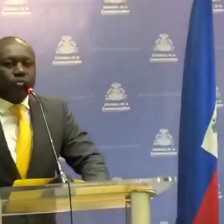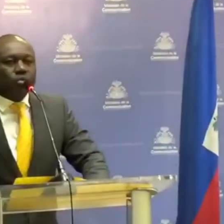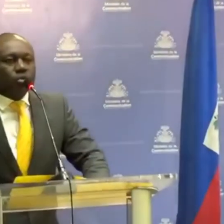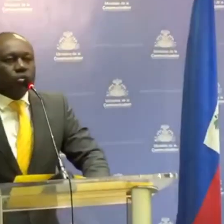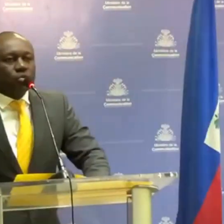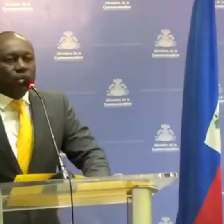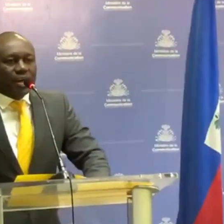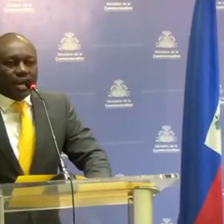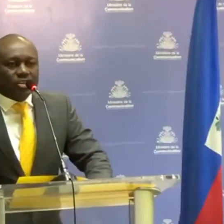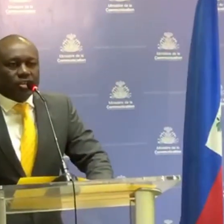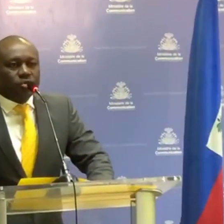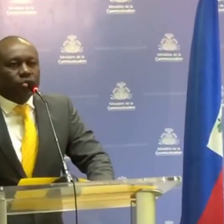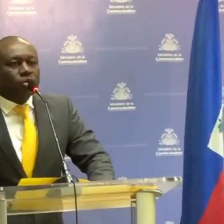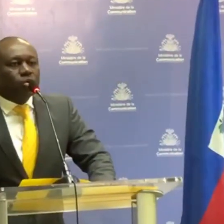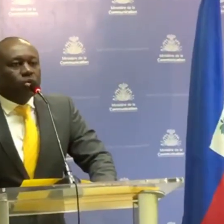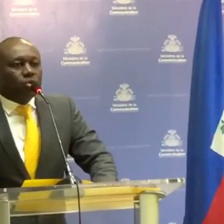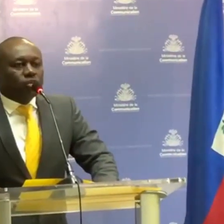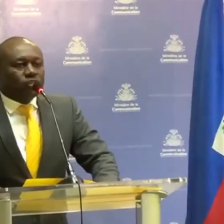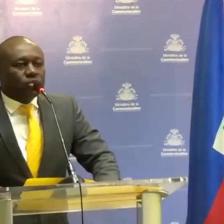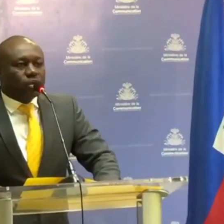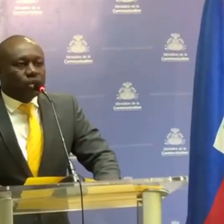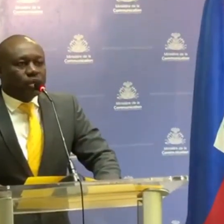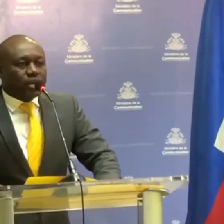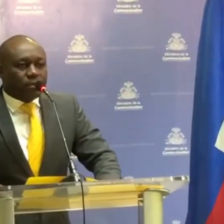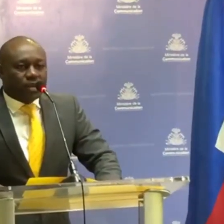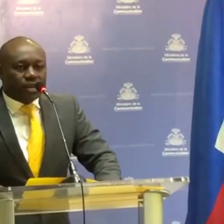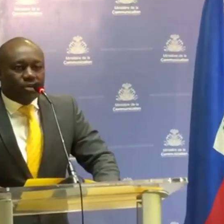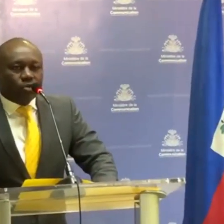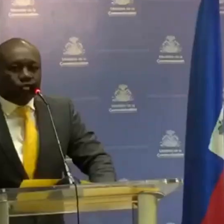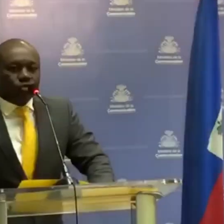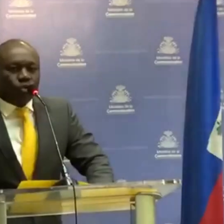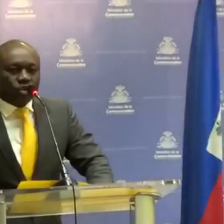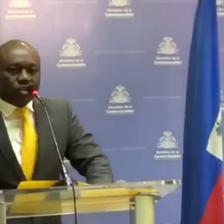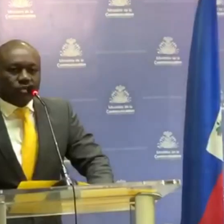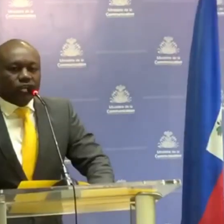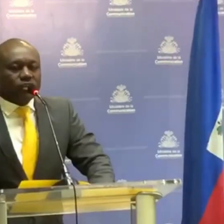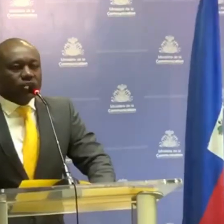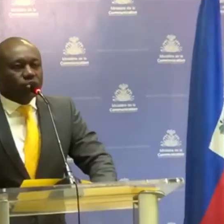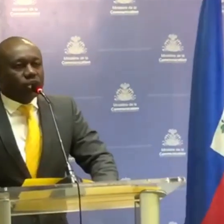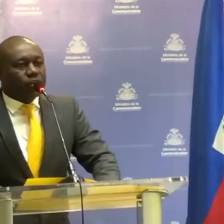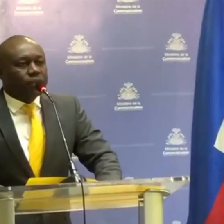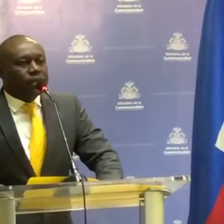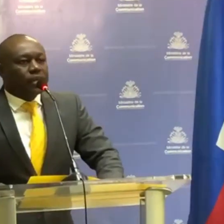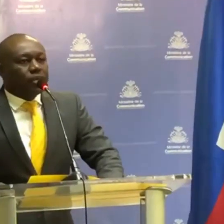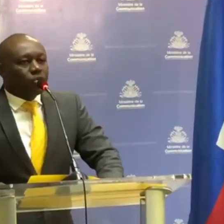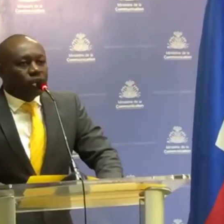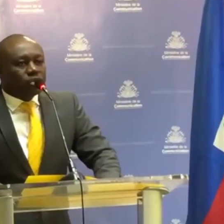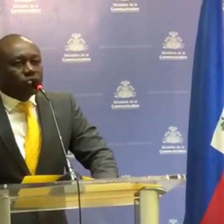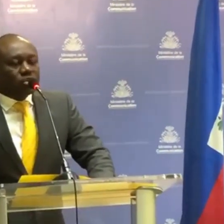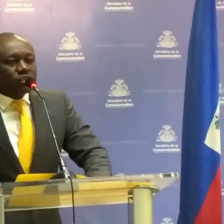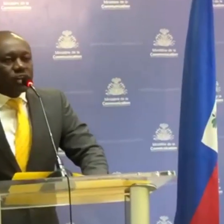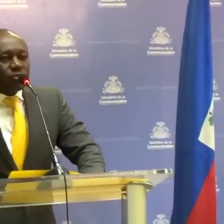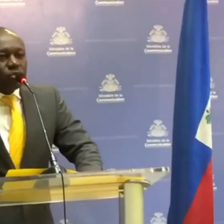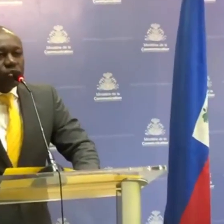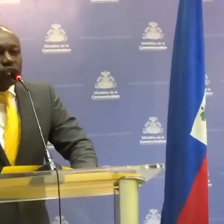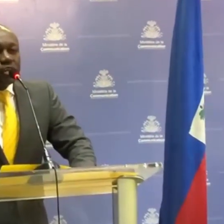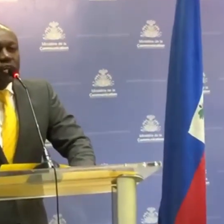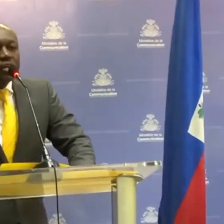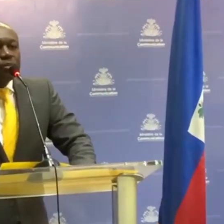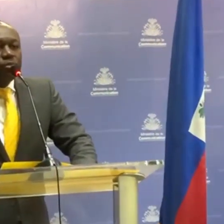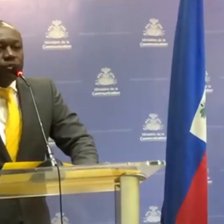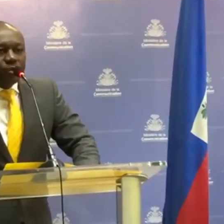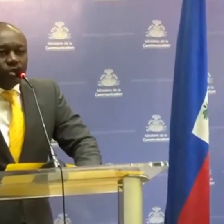fondamentaux pour que nous engagions, nous continuions, impliquions nous sur route 27 juin et nous prenons tout le texte là